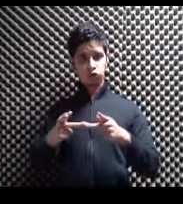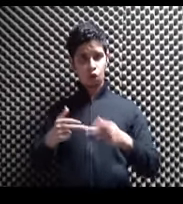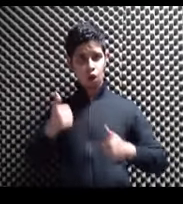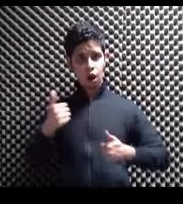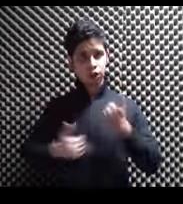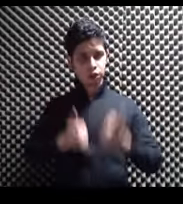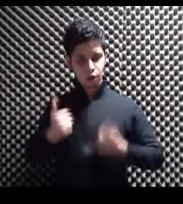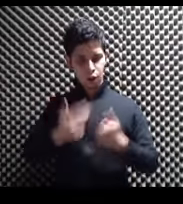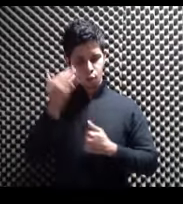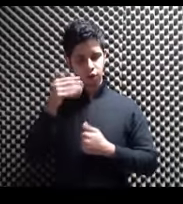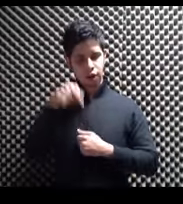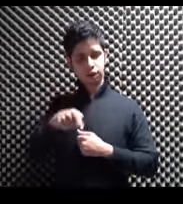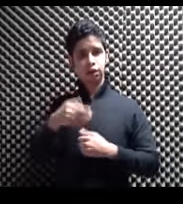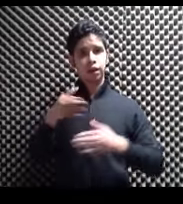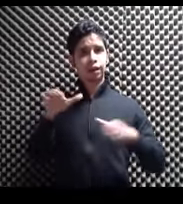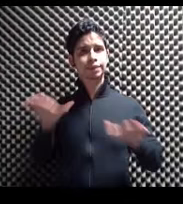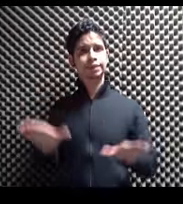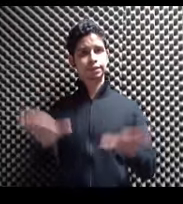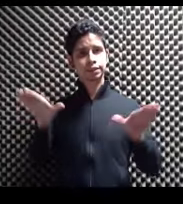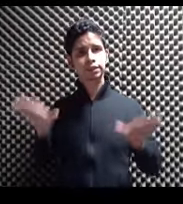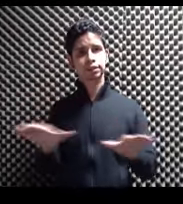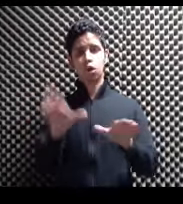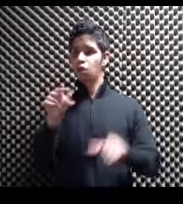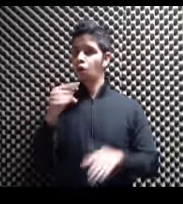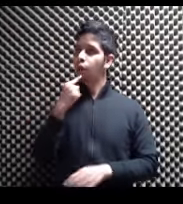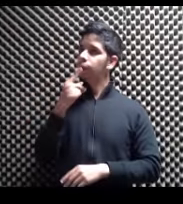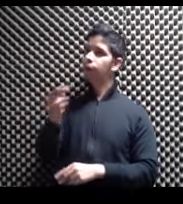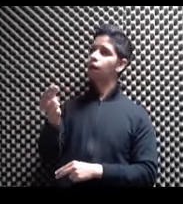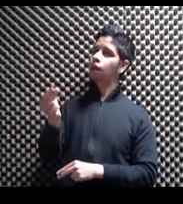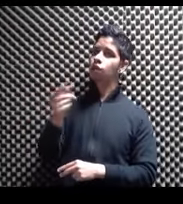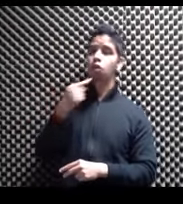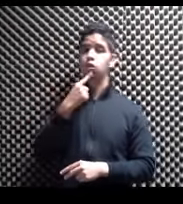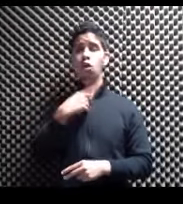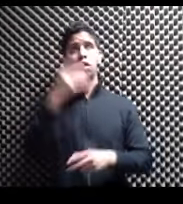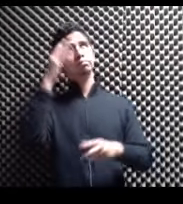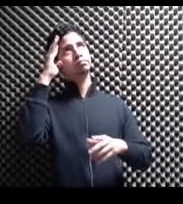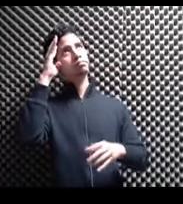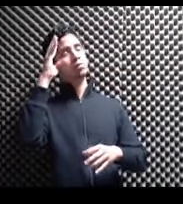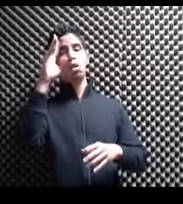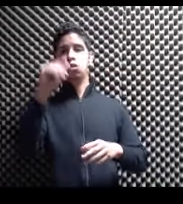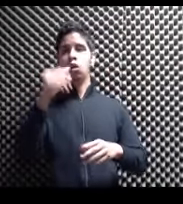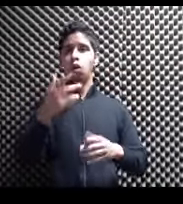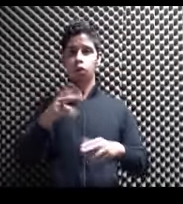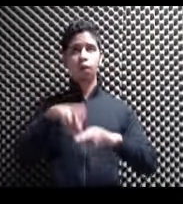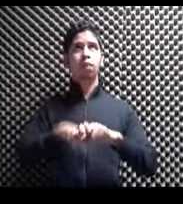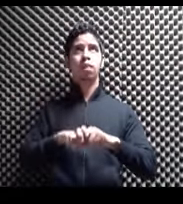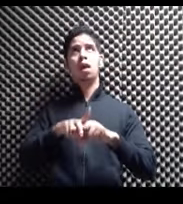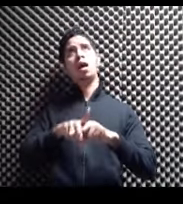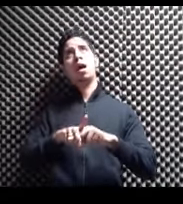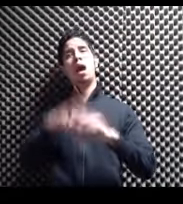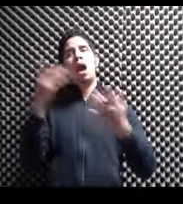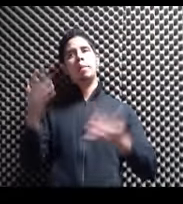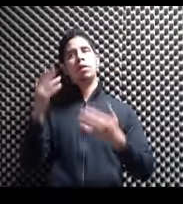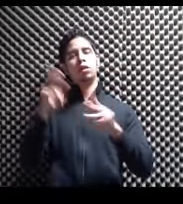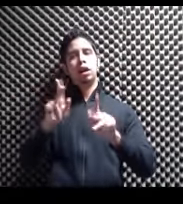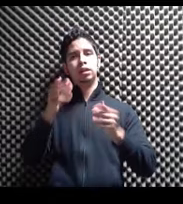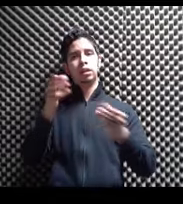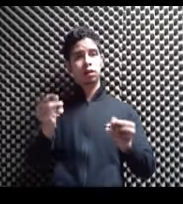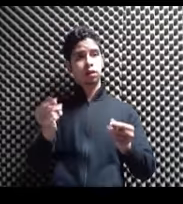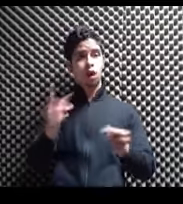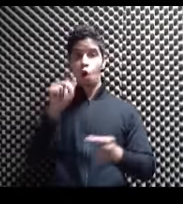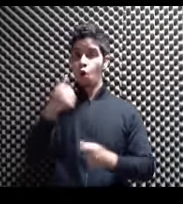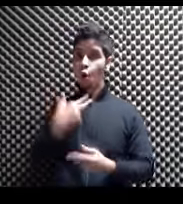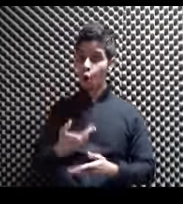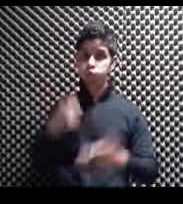Haciendo, no diciendo, no especulando, no recostando, mirando que los demás no hagan. No criticando. También. Y por eso